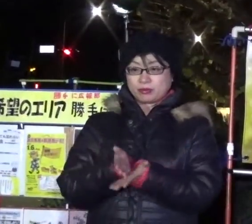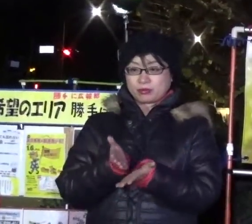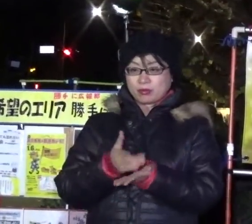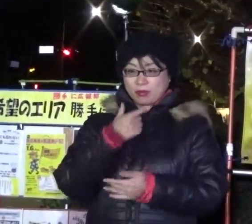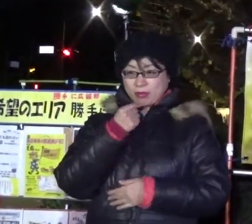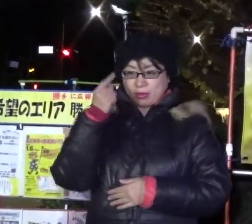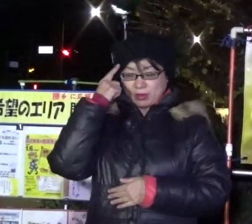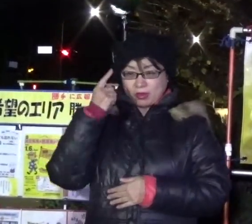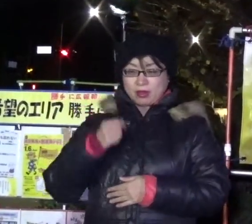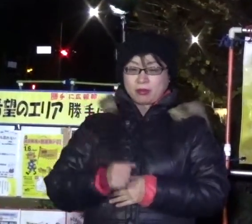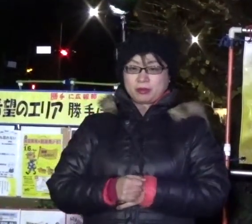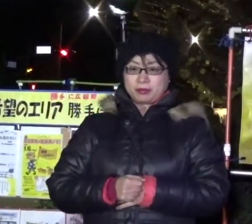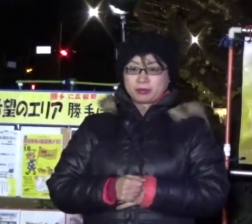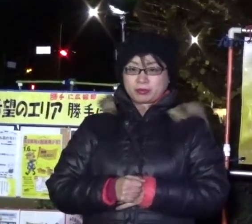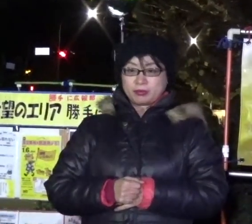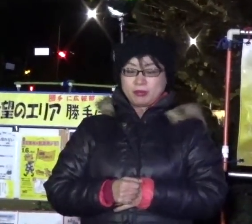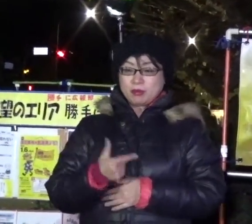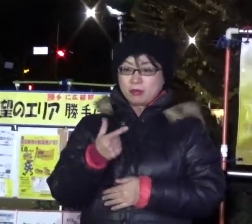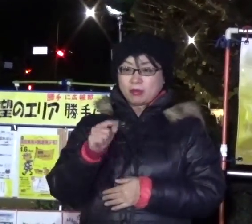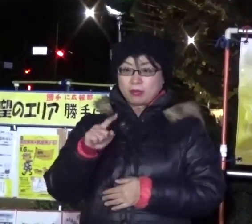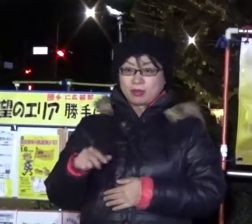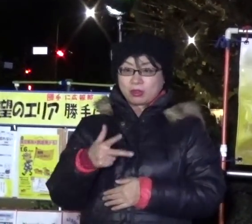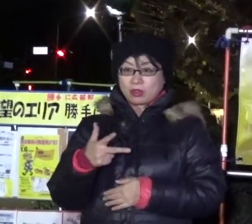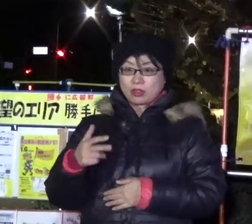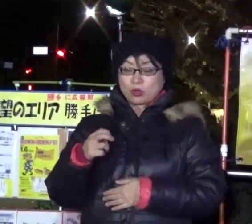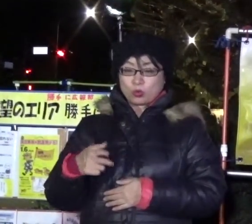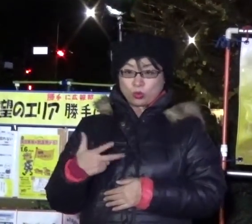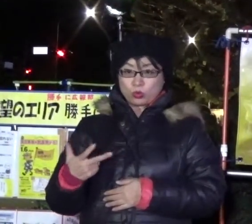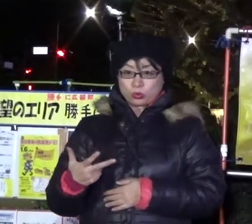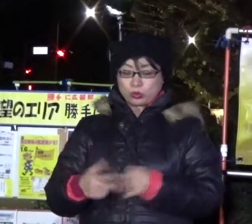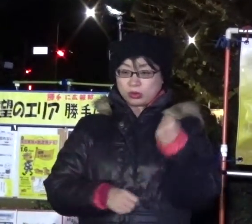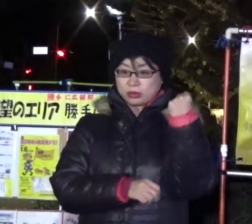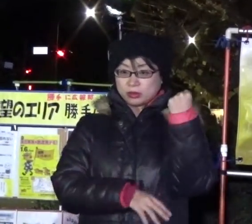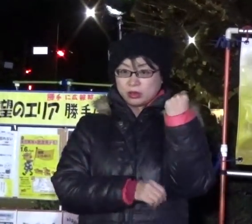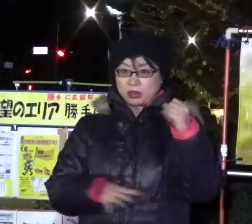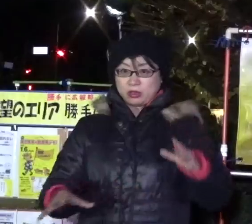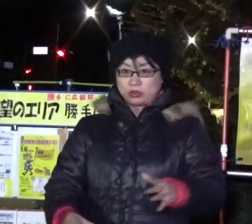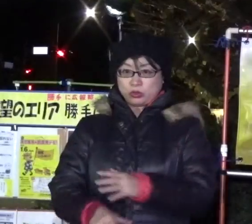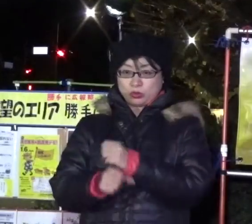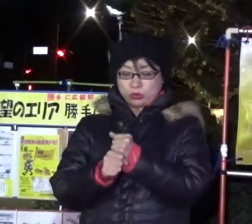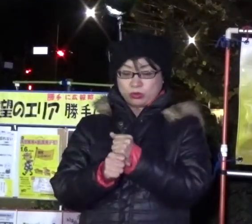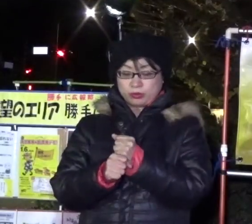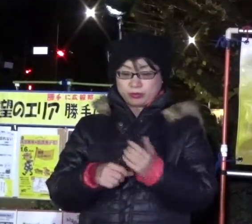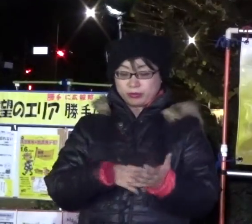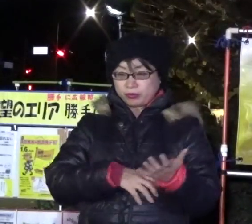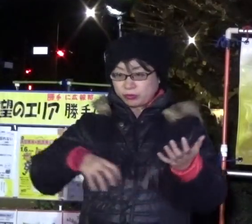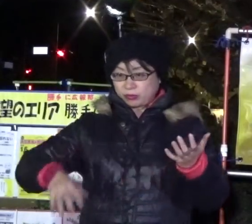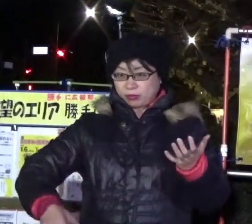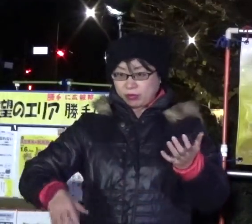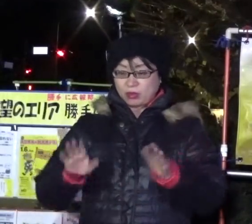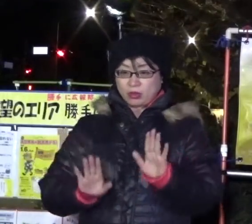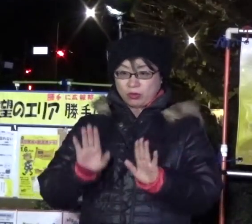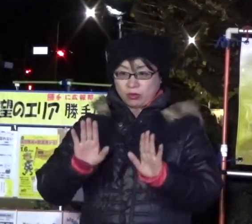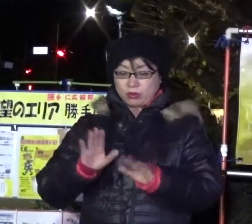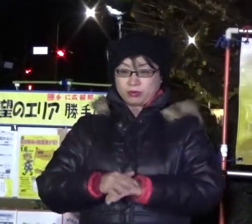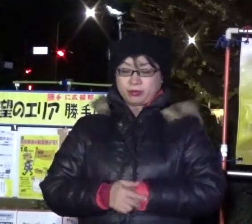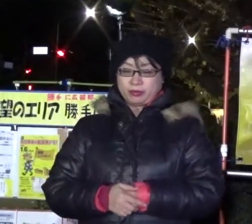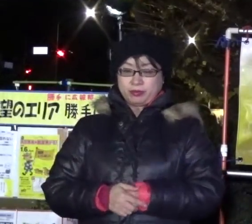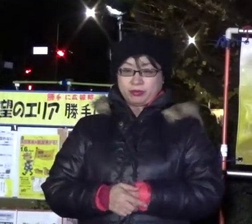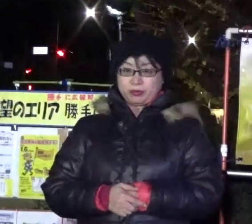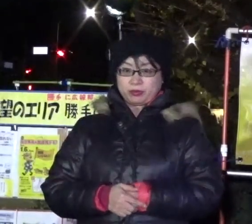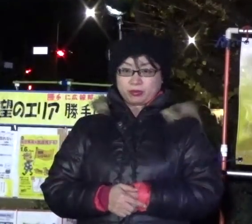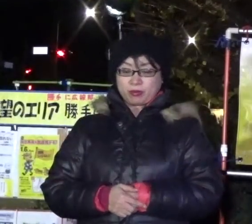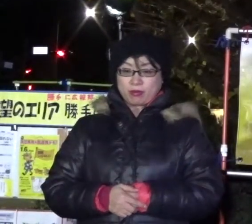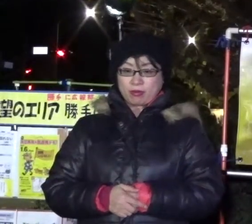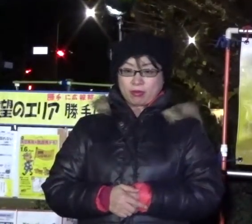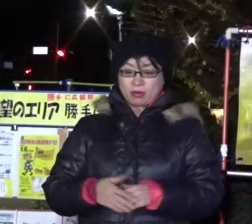ず高速増殖原型炉文字の燃料集合体取り出しの状況です。取り出すべき燃料集合体は